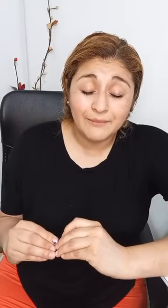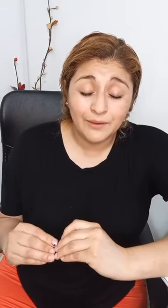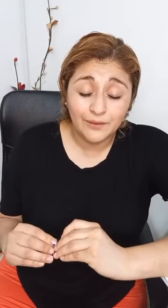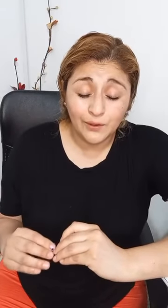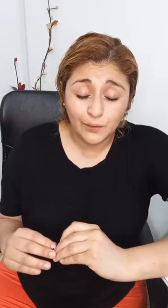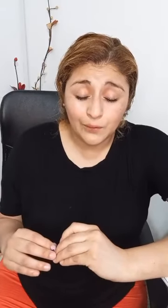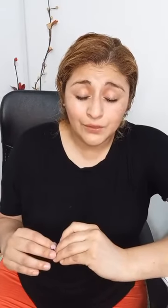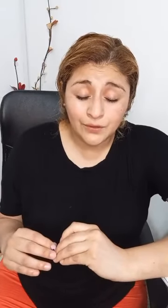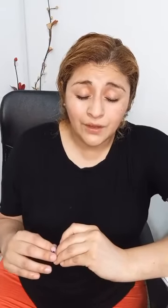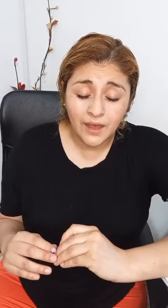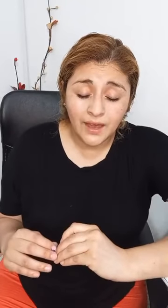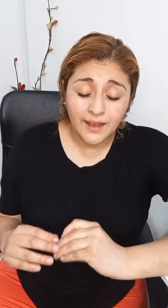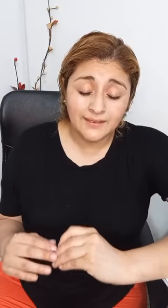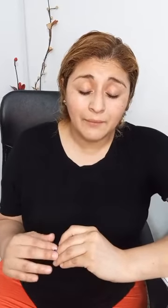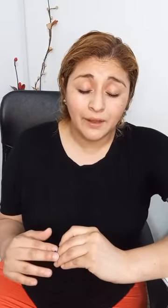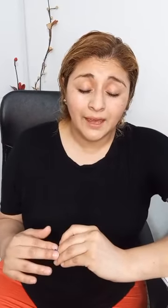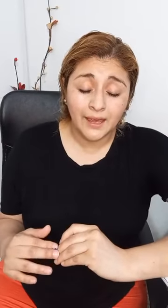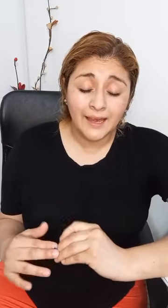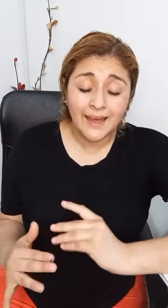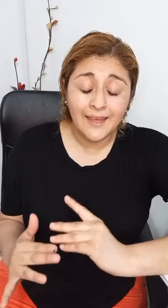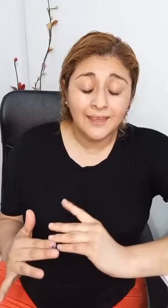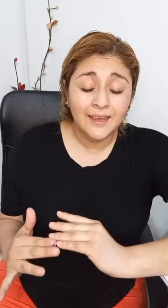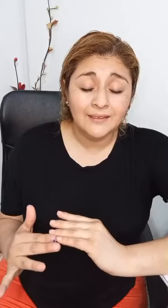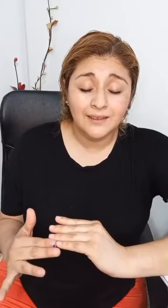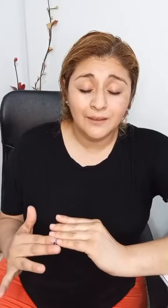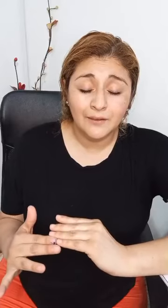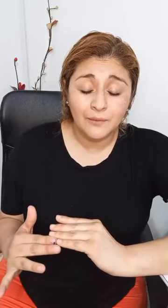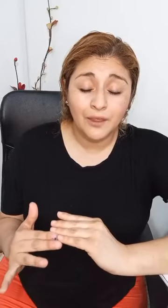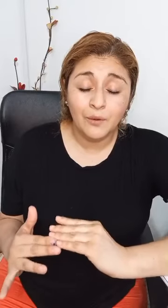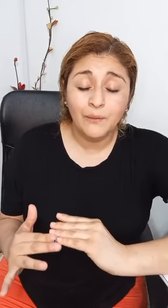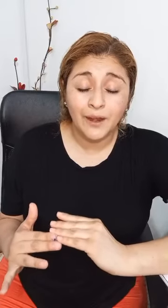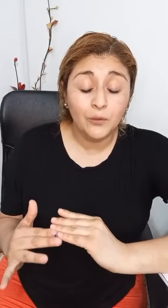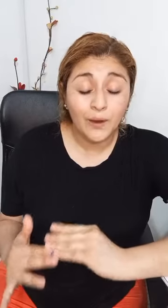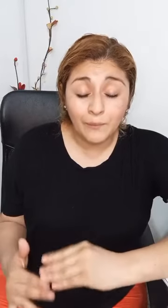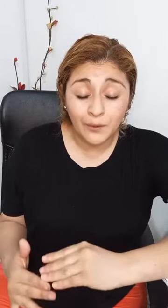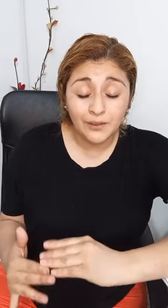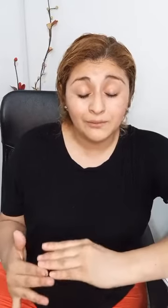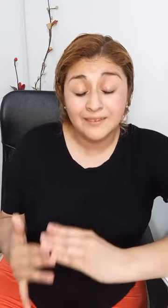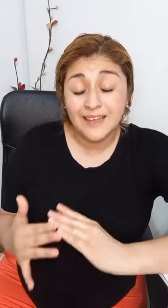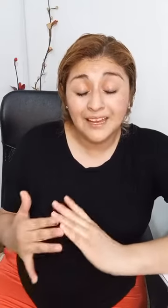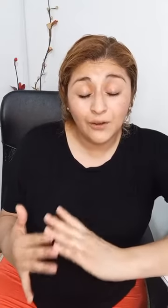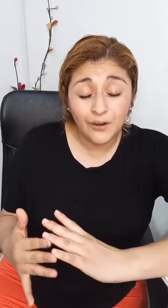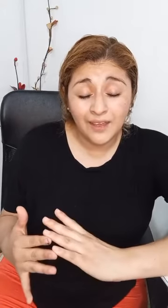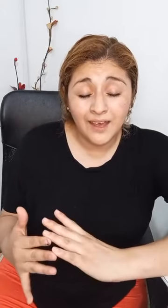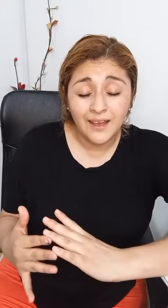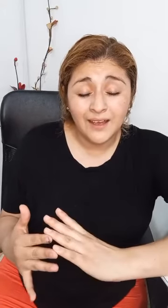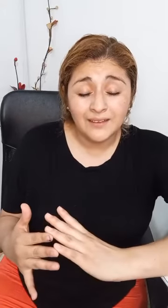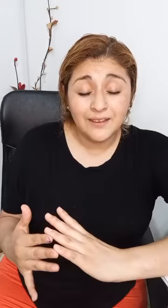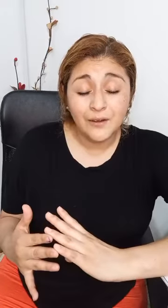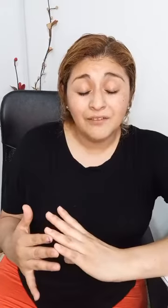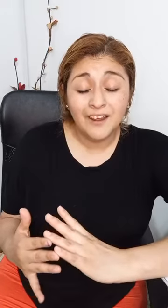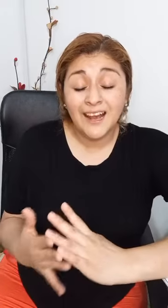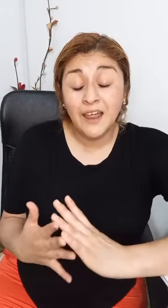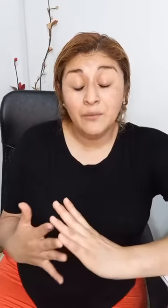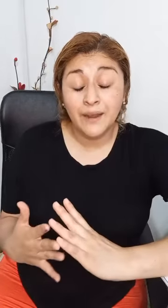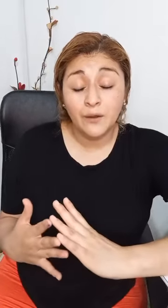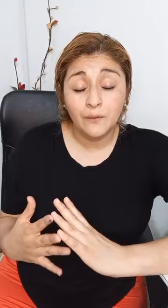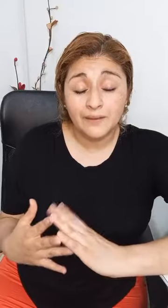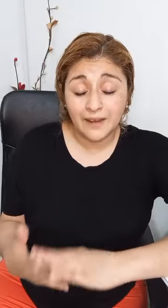de ser llamados por tuyos. Gracias porque cada día, señor, podemos ver tu amor y tu misericordia, señor,